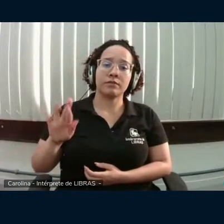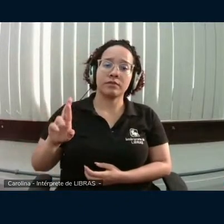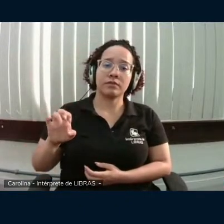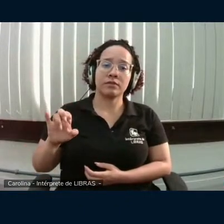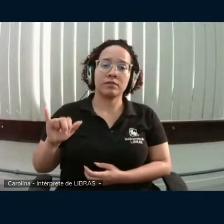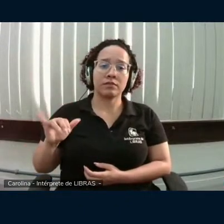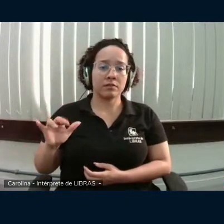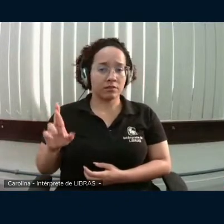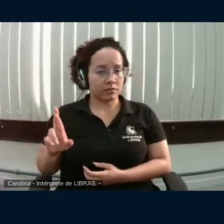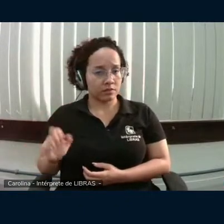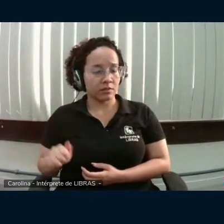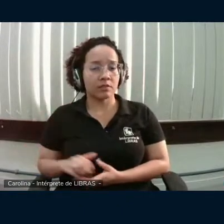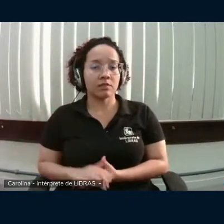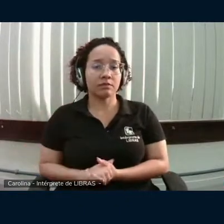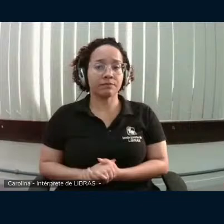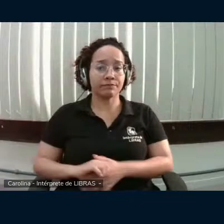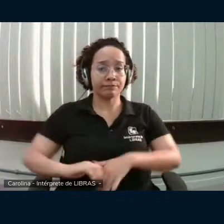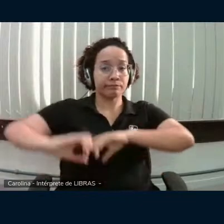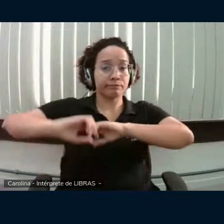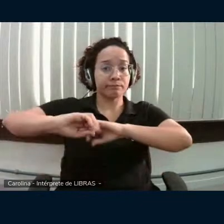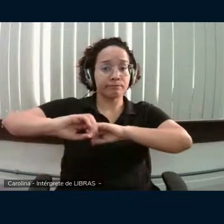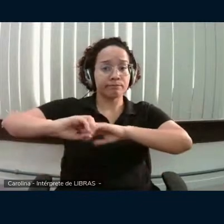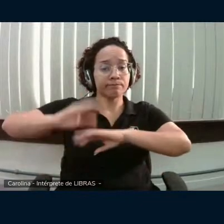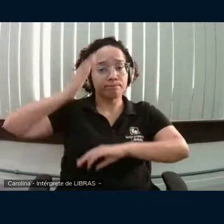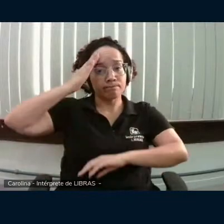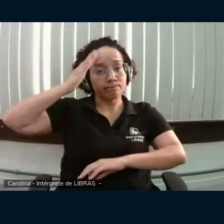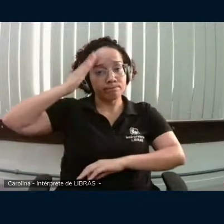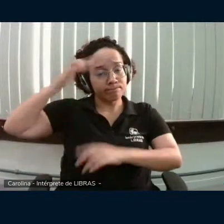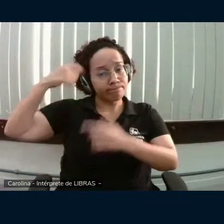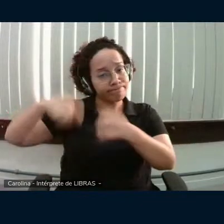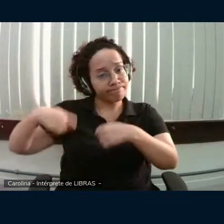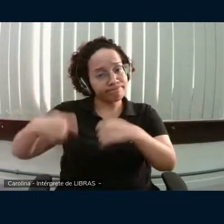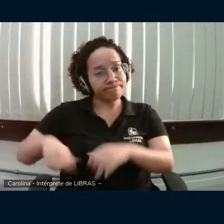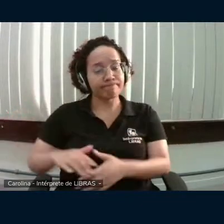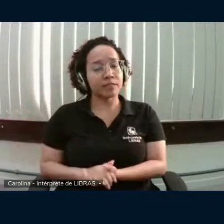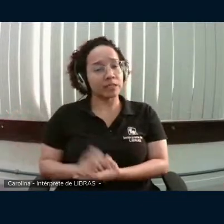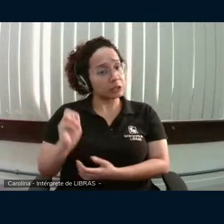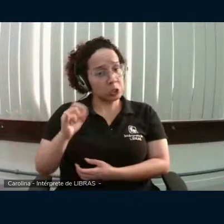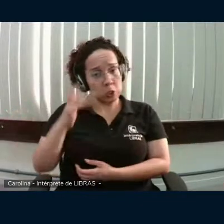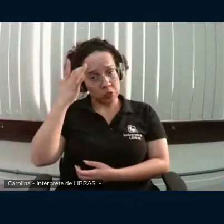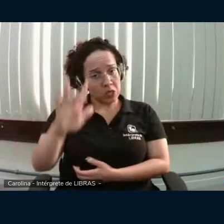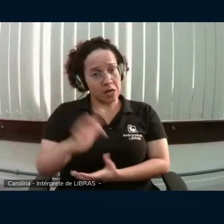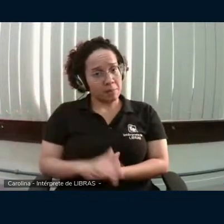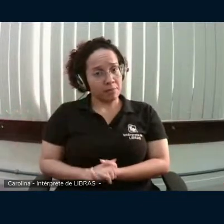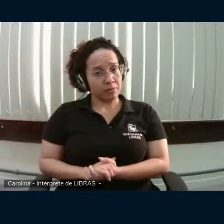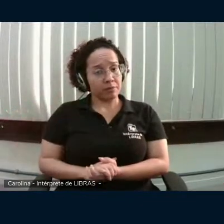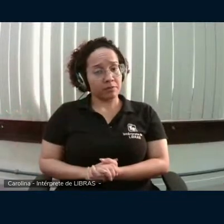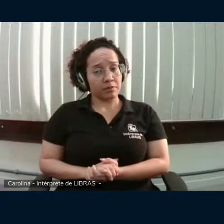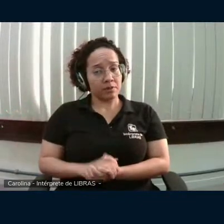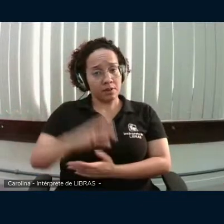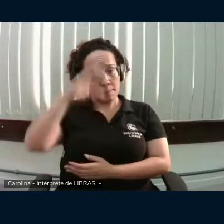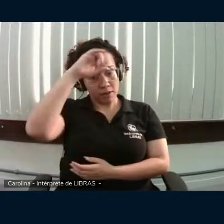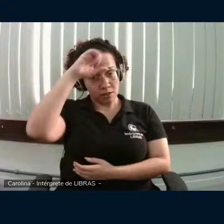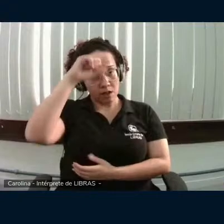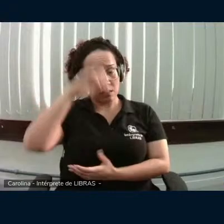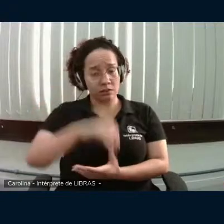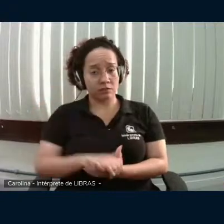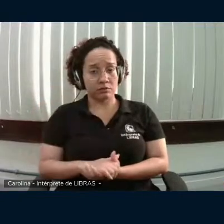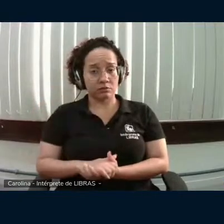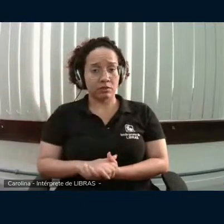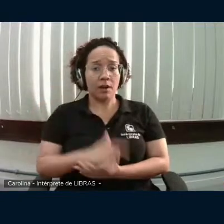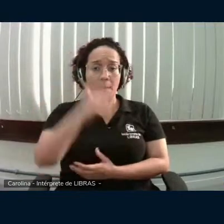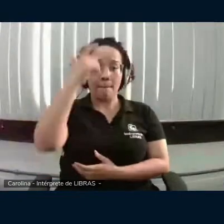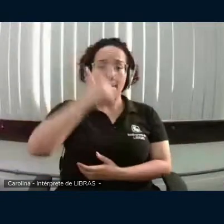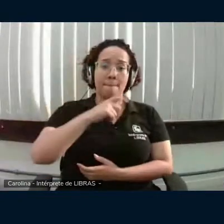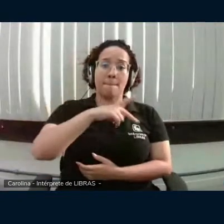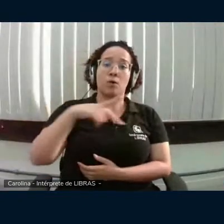ensina a ensinar. Paulo Freire. Então, e aí, quando ele não aprende, está dizendo para você o quê? Não, você não está ensinando.